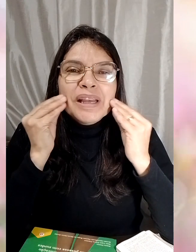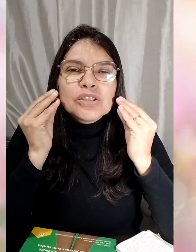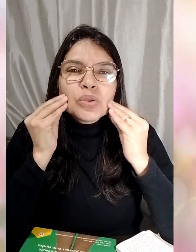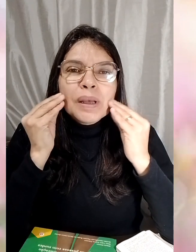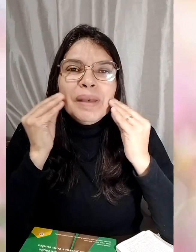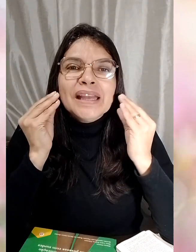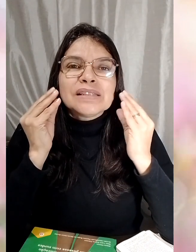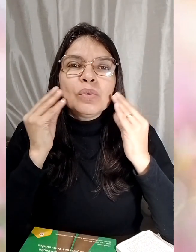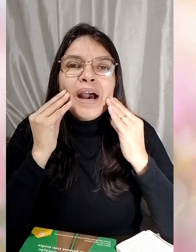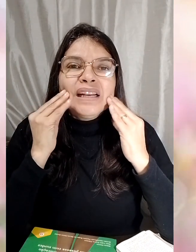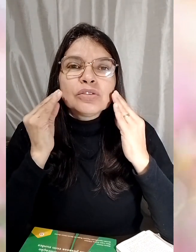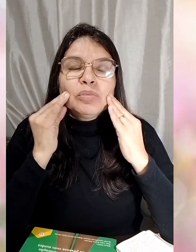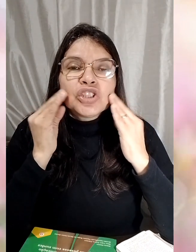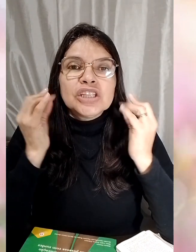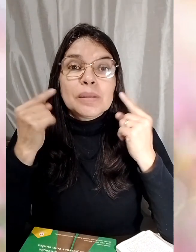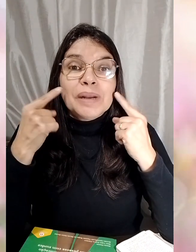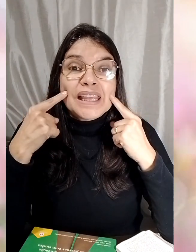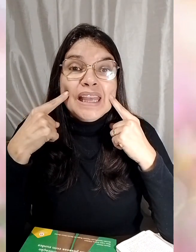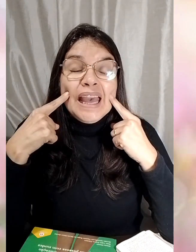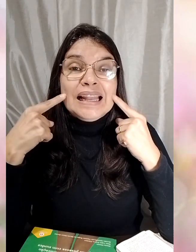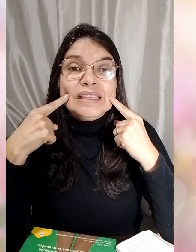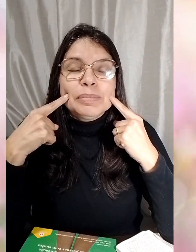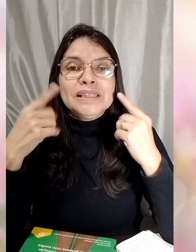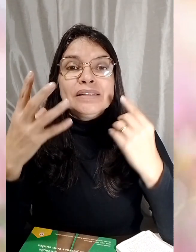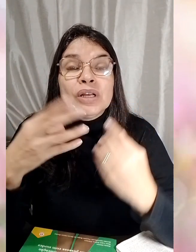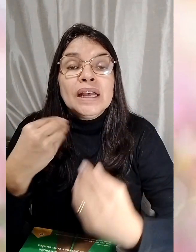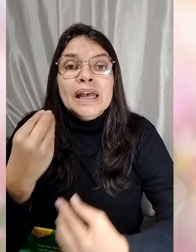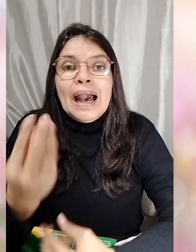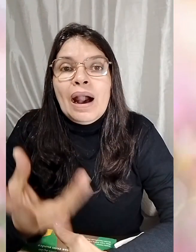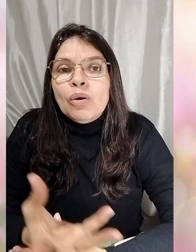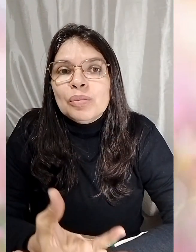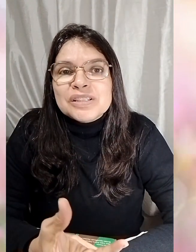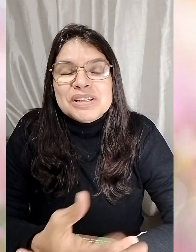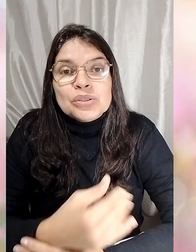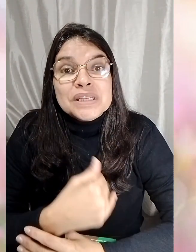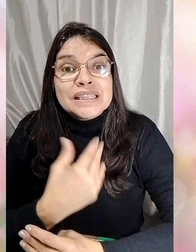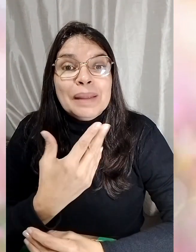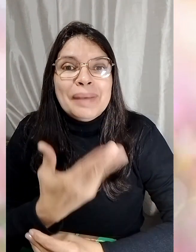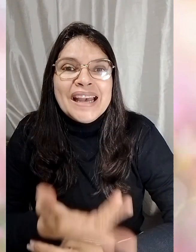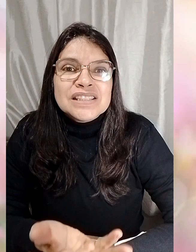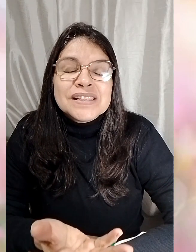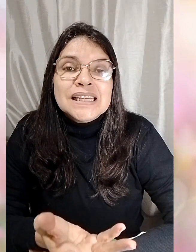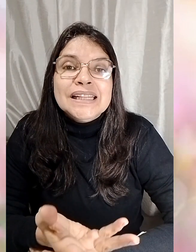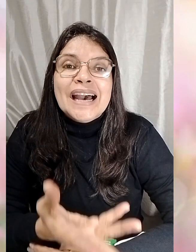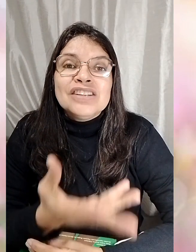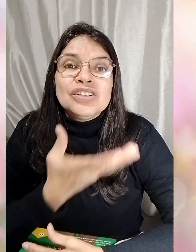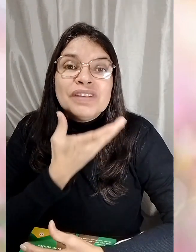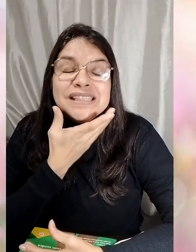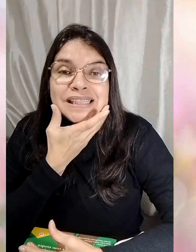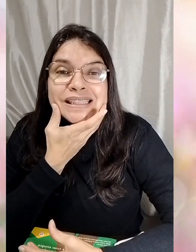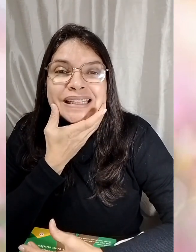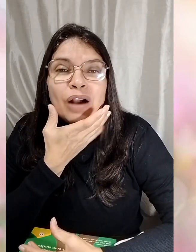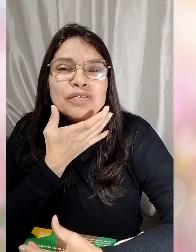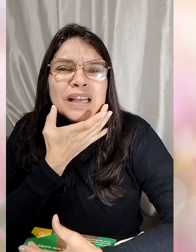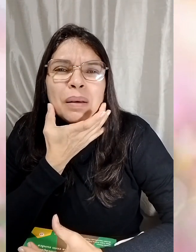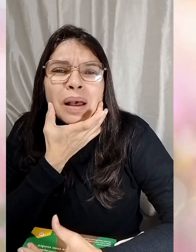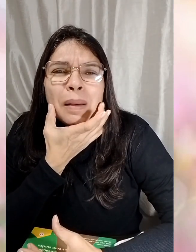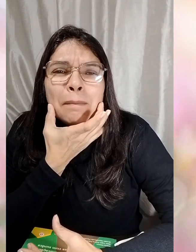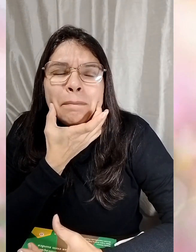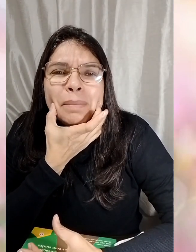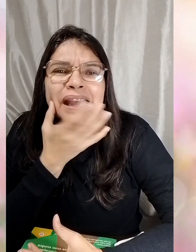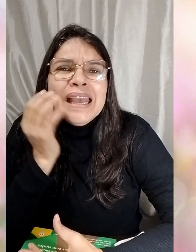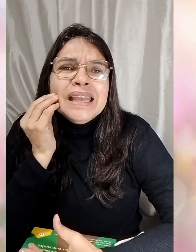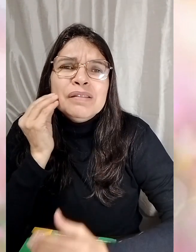Puxa bem, suga bem o ar da sua bochecha para que ela entre para dentro. Algumas pessoas têm mais facilidade de fazer esse sinal, fica